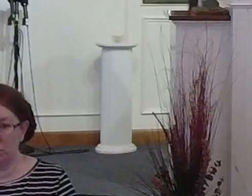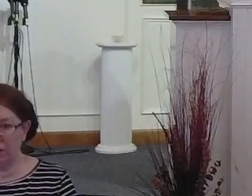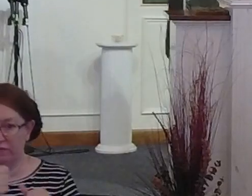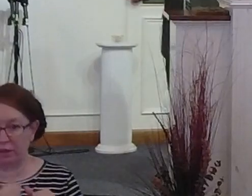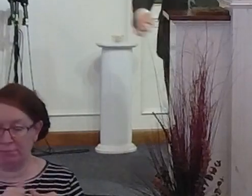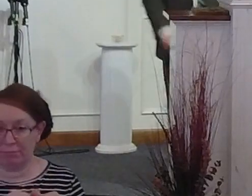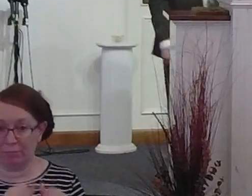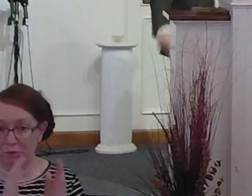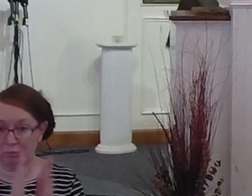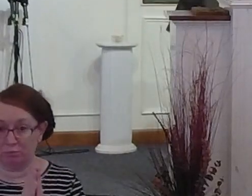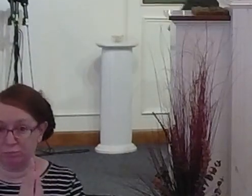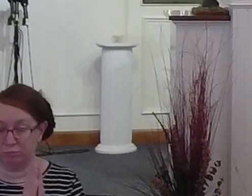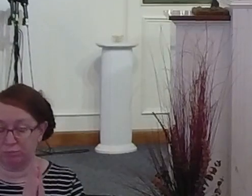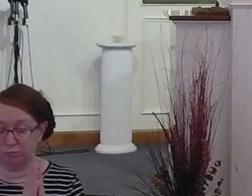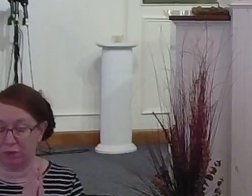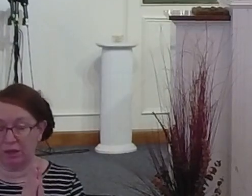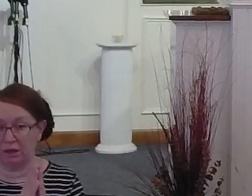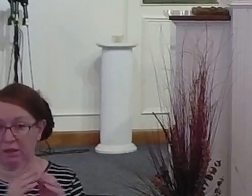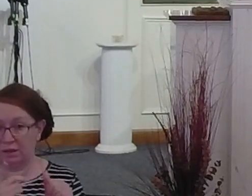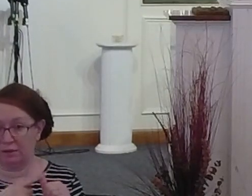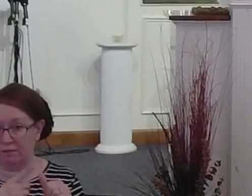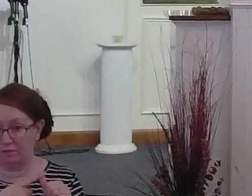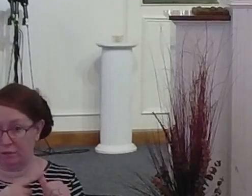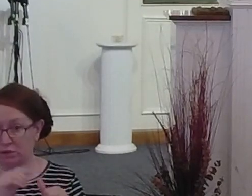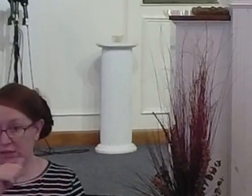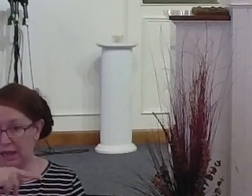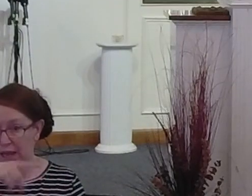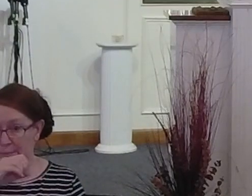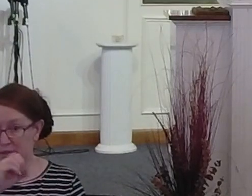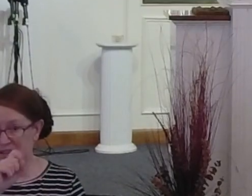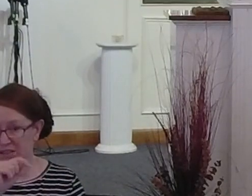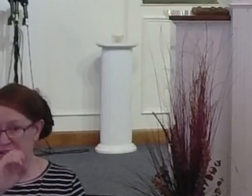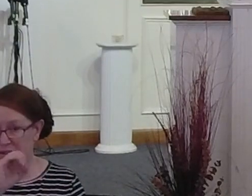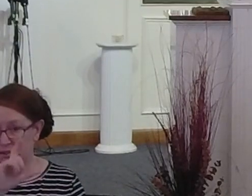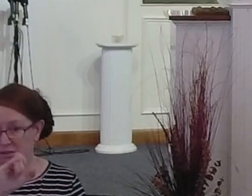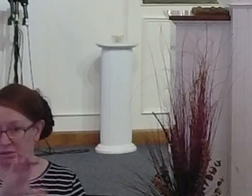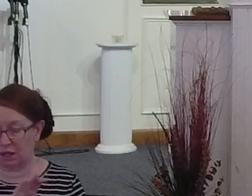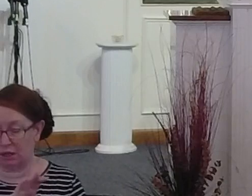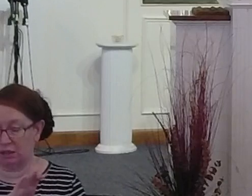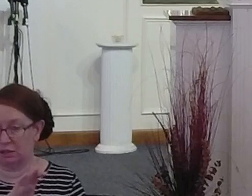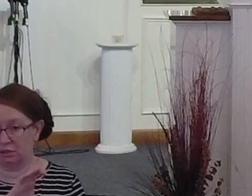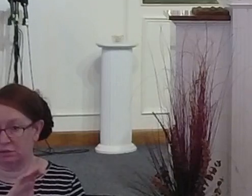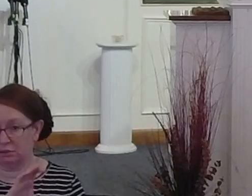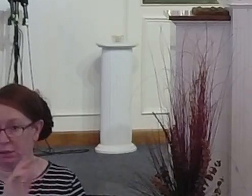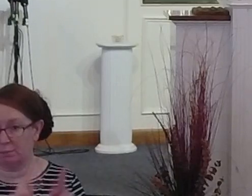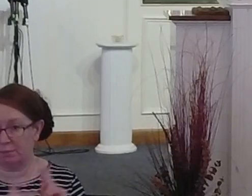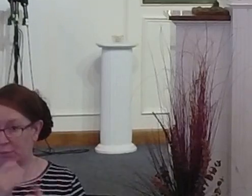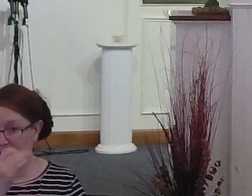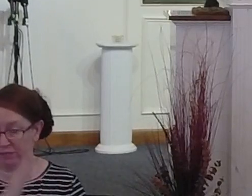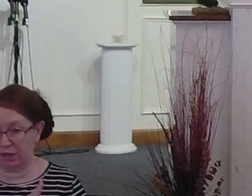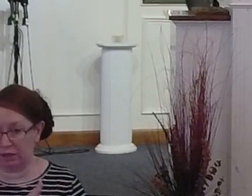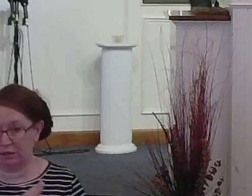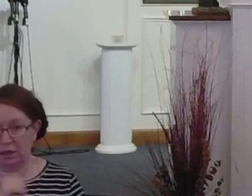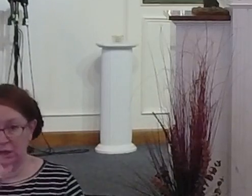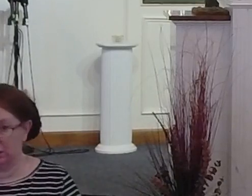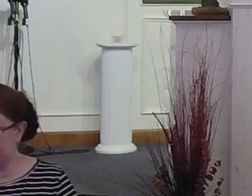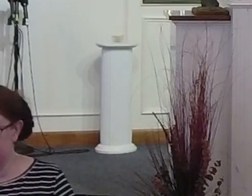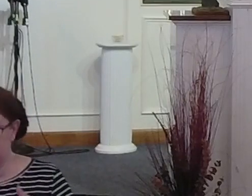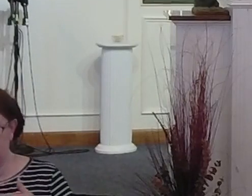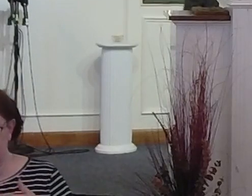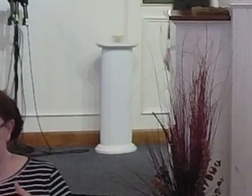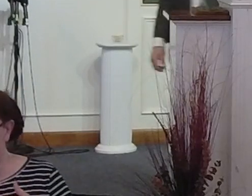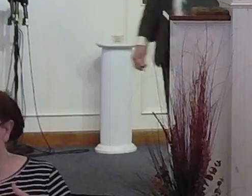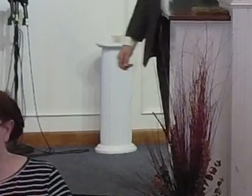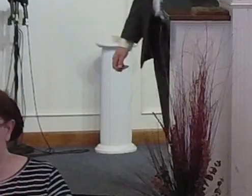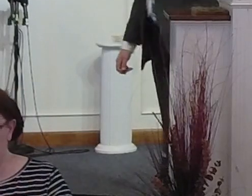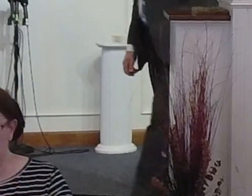cambian. Y nosotros tenemos que recordar que nosotros somos apostólicos, hijos de Dios, y estamos conectados con el poder